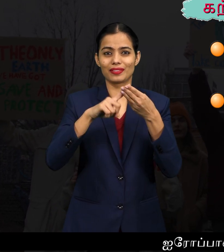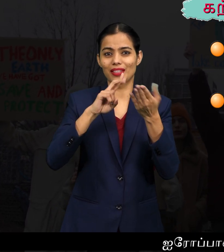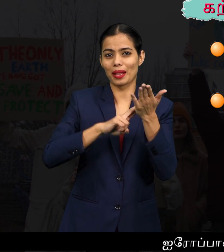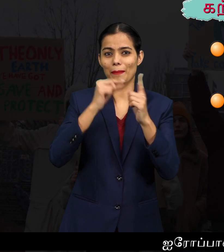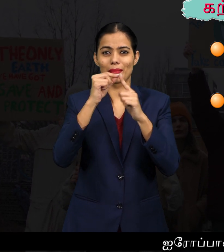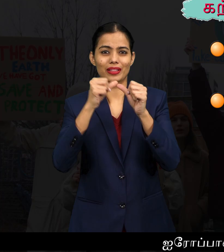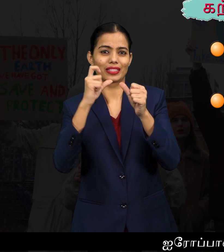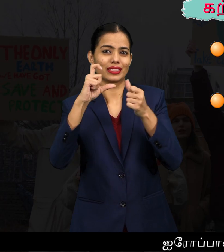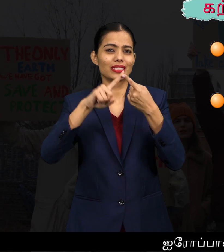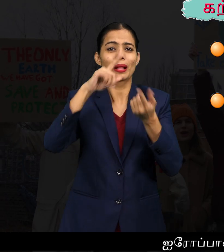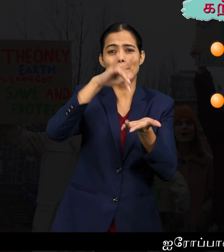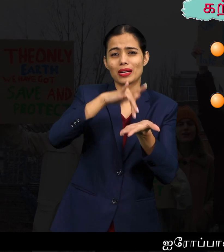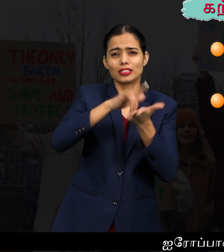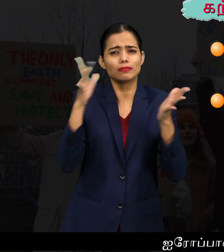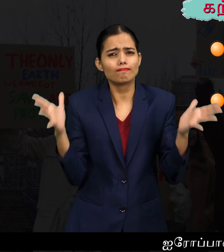ஐரோப்பாவில் கிரீன்பீஸ் இயக்கம்,